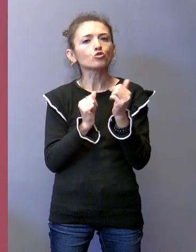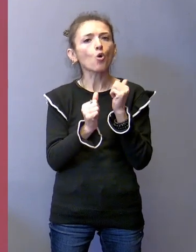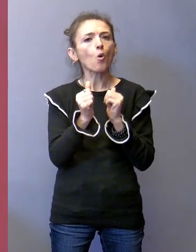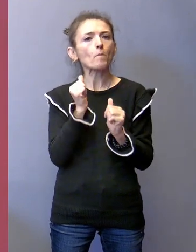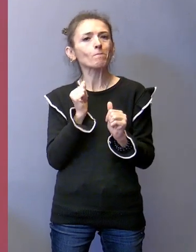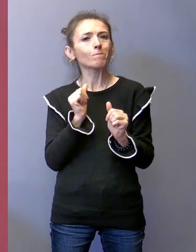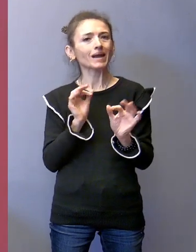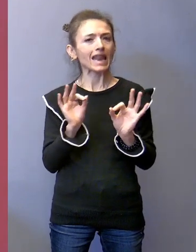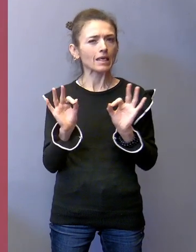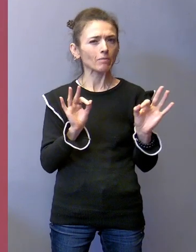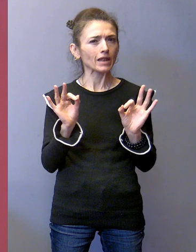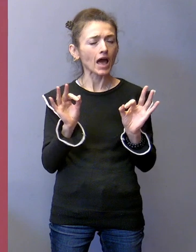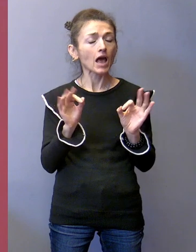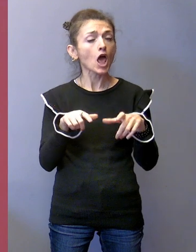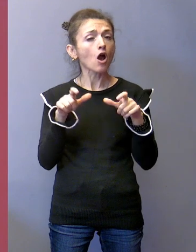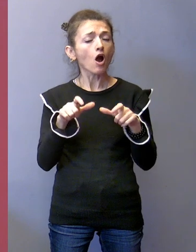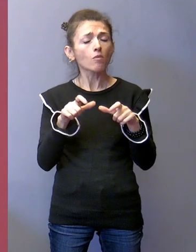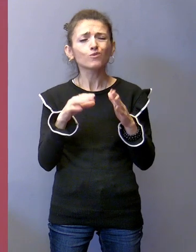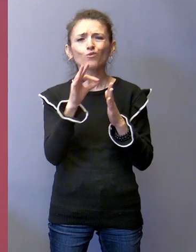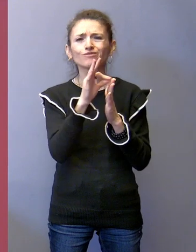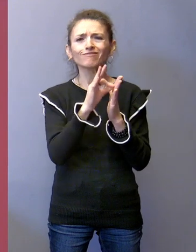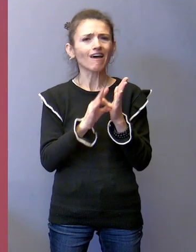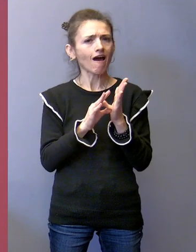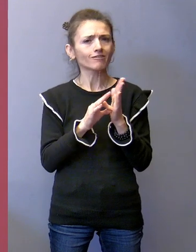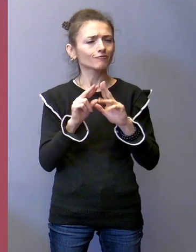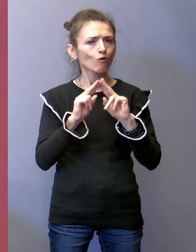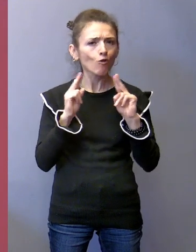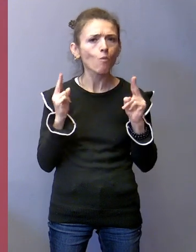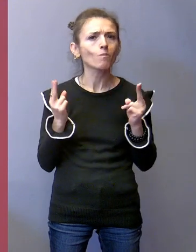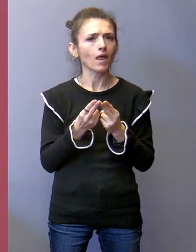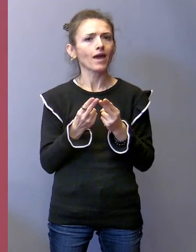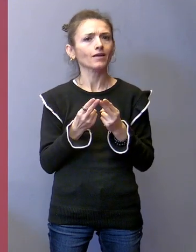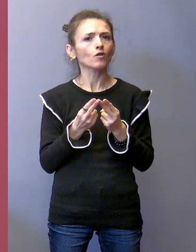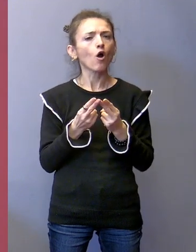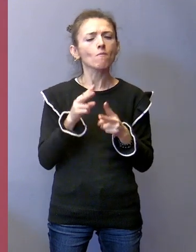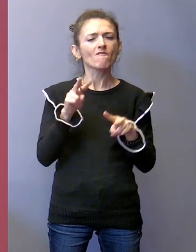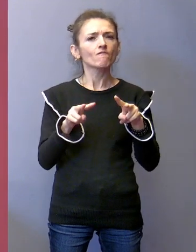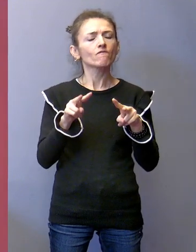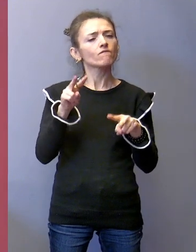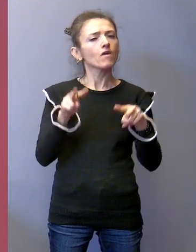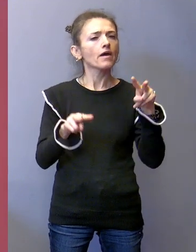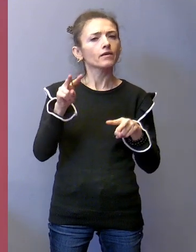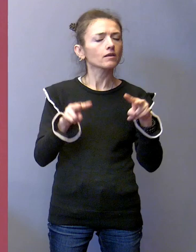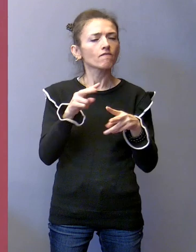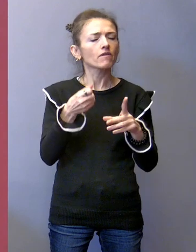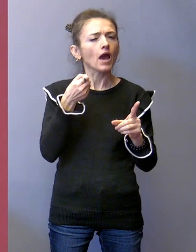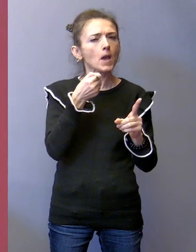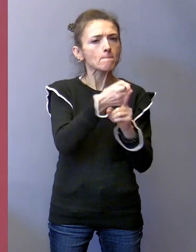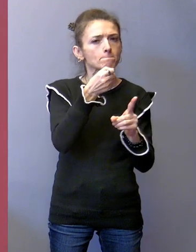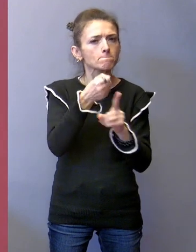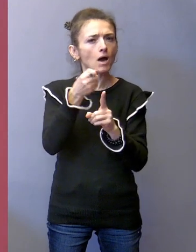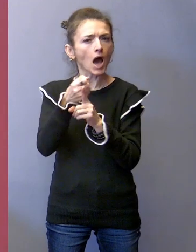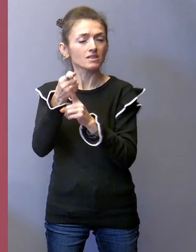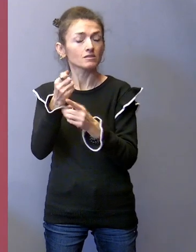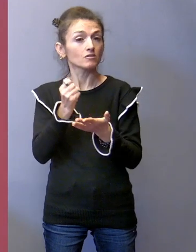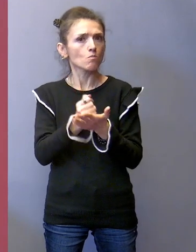deve contenere tutti i dati necessari per la verifica degli impatti significativi e quindi è un elemento indispensabile